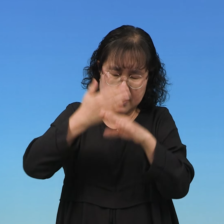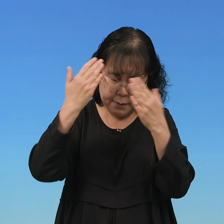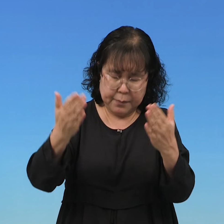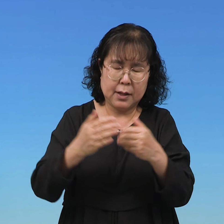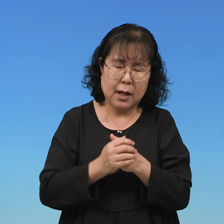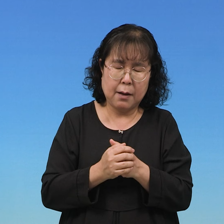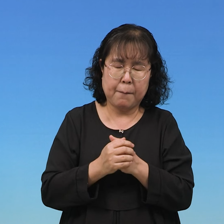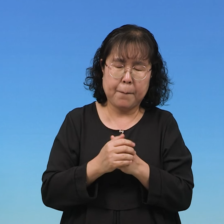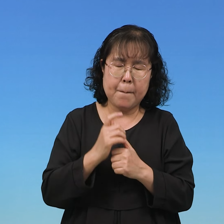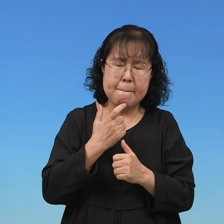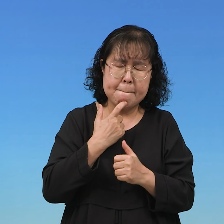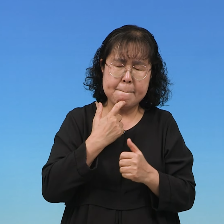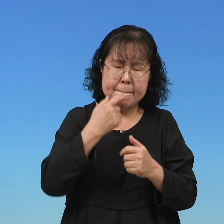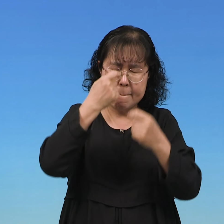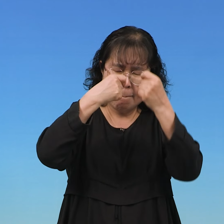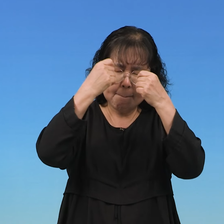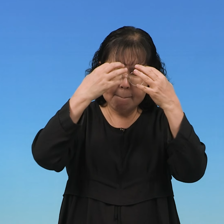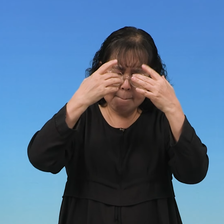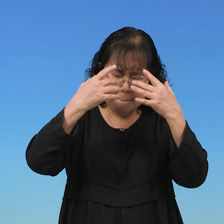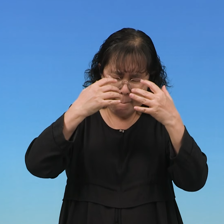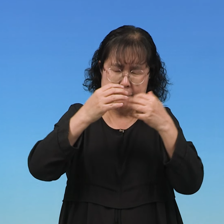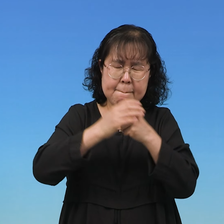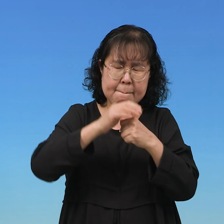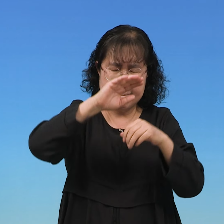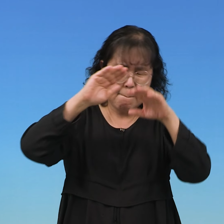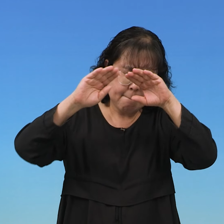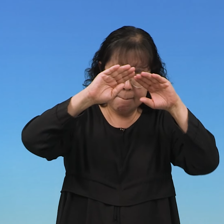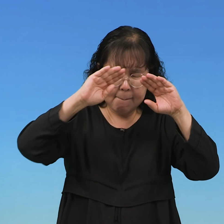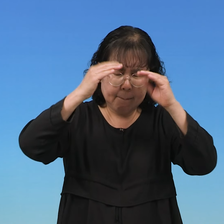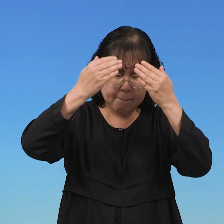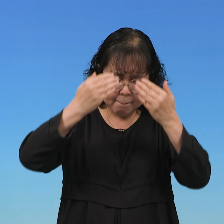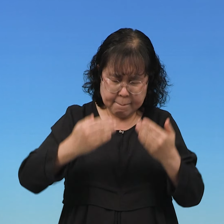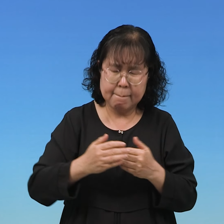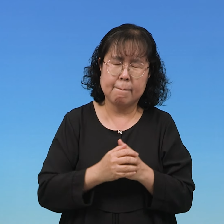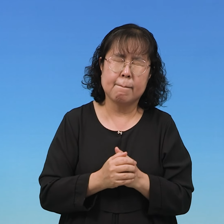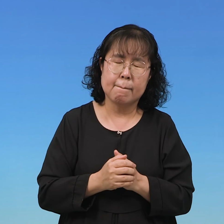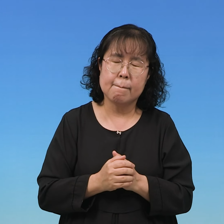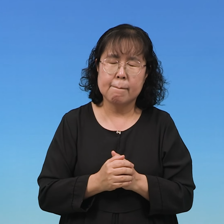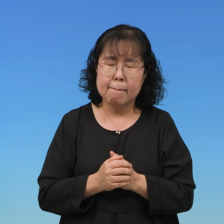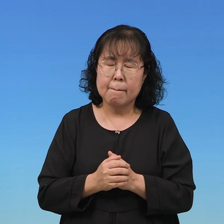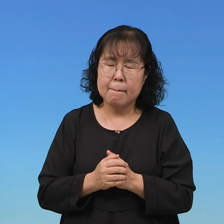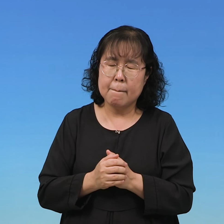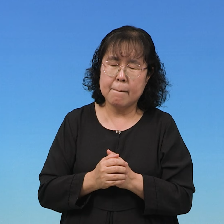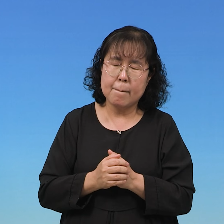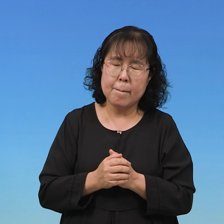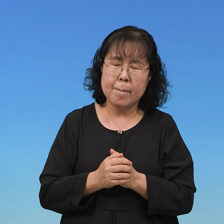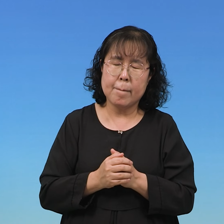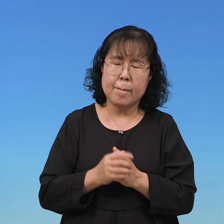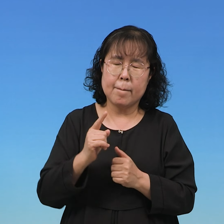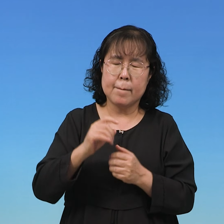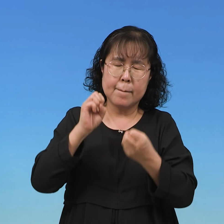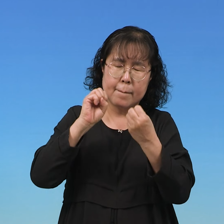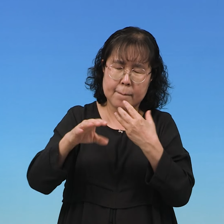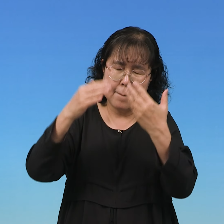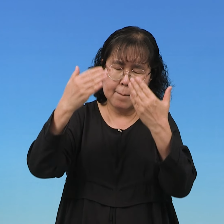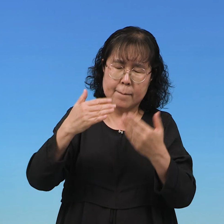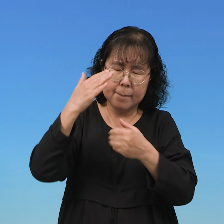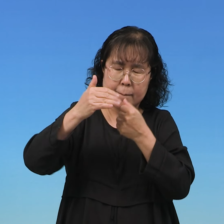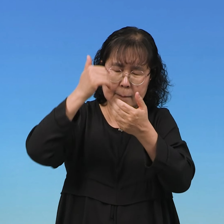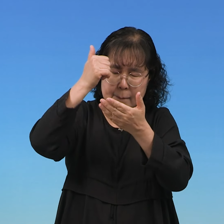기도합니다. 야곱의 눈물을, 아버지 야곱의 눈물을 닦아주시고 결국 그것을 거두어 주신